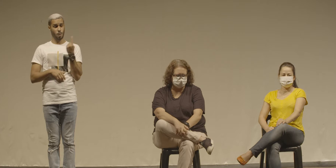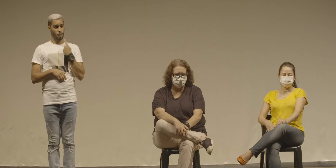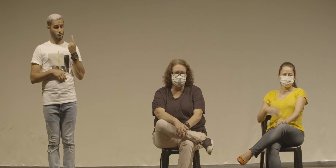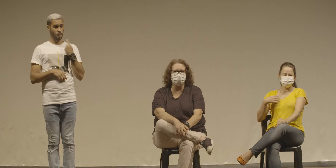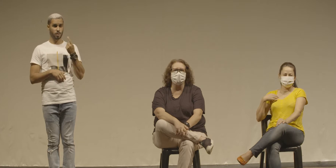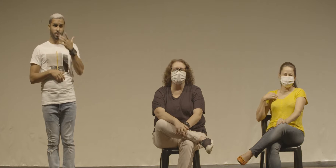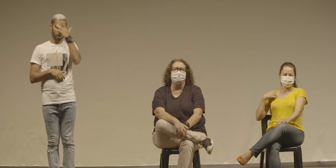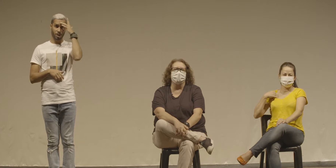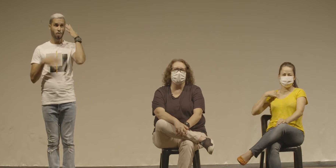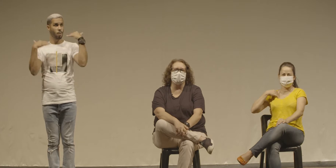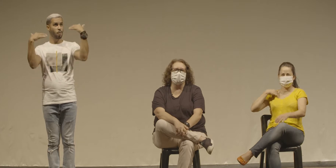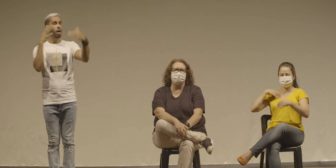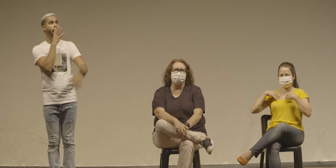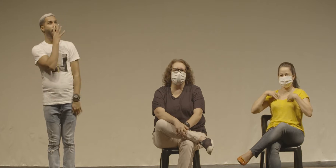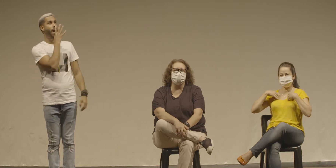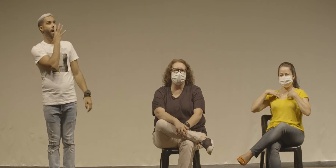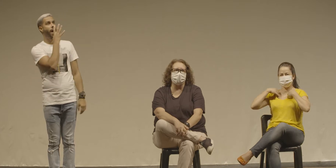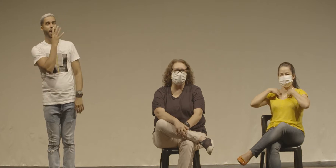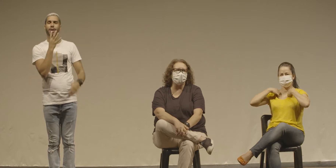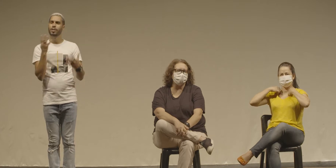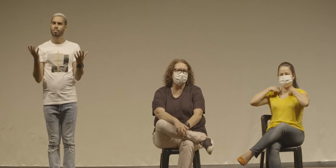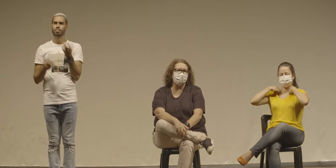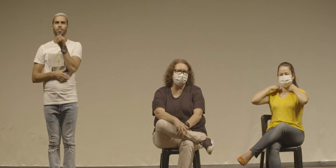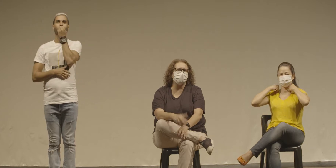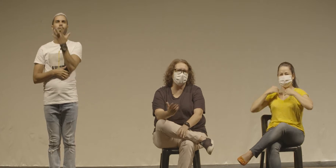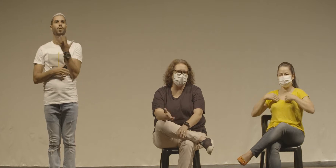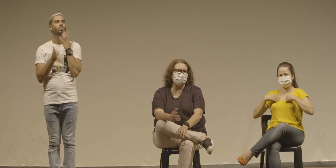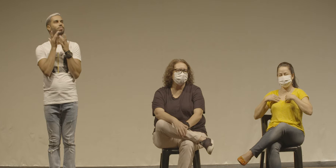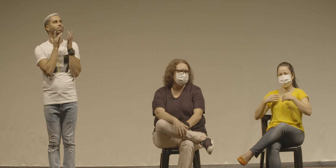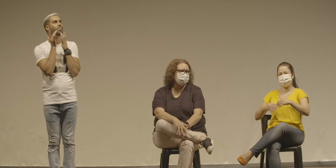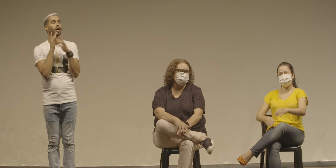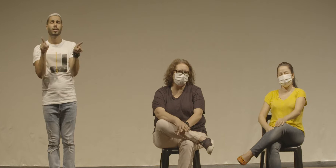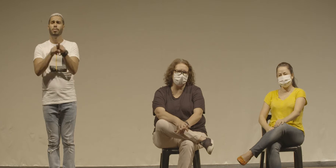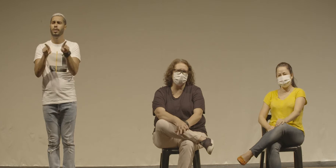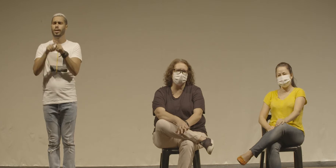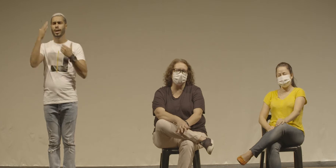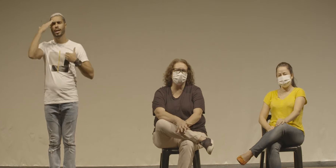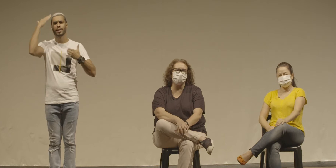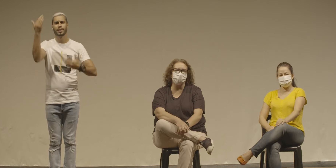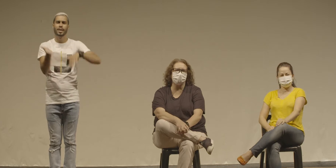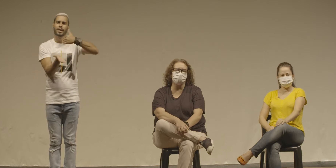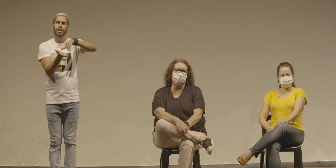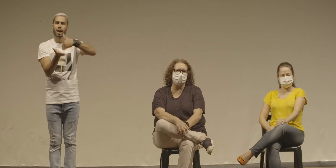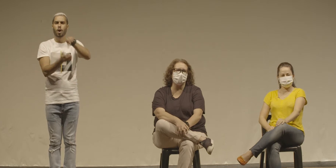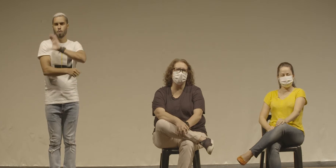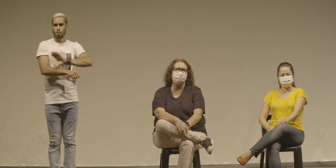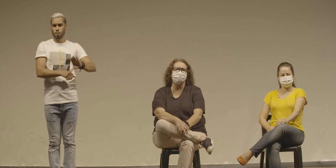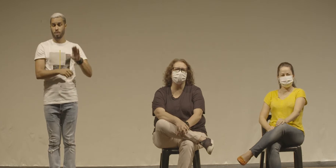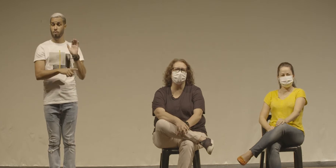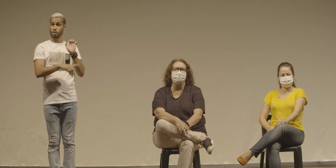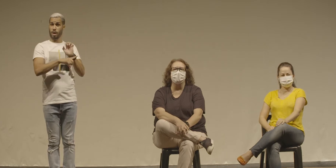pelas pessoas. E quero agradecer também à Secretaria de Cultura, né, do Estado do Rio de